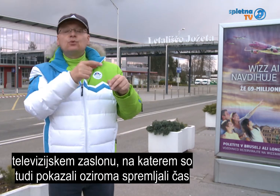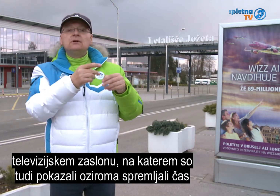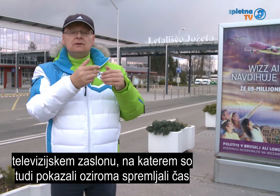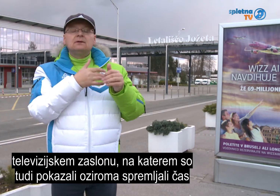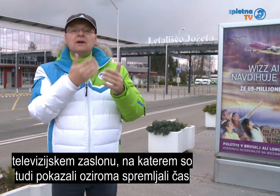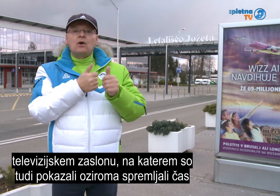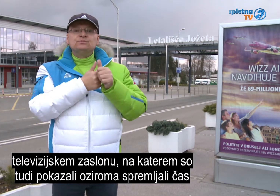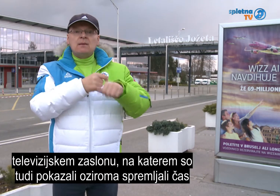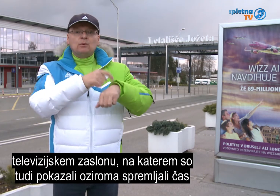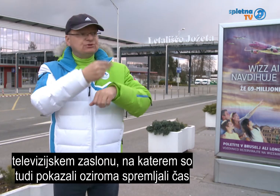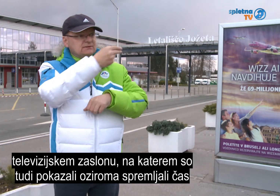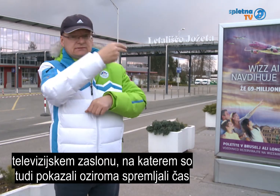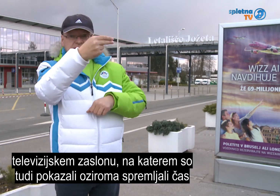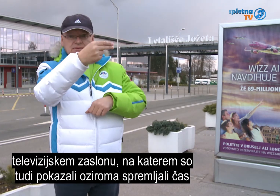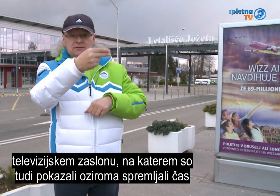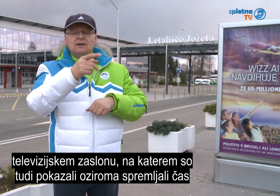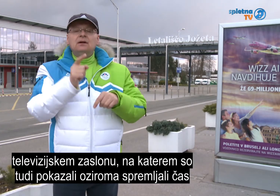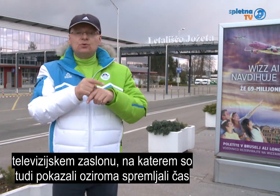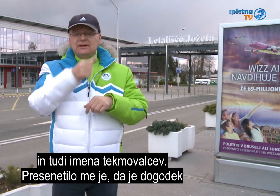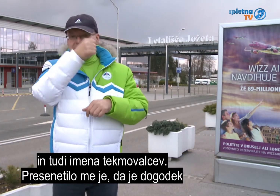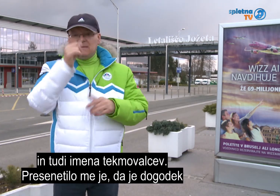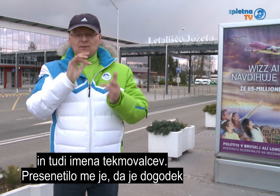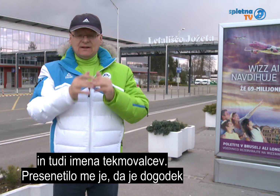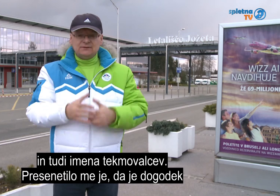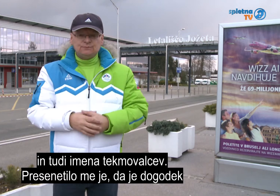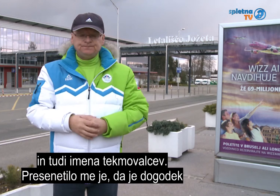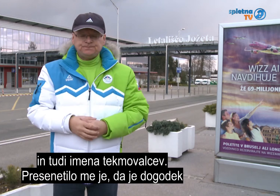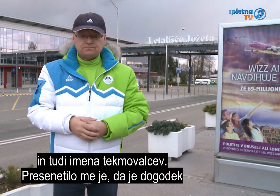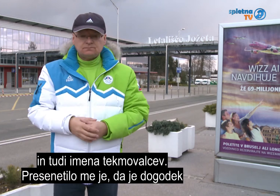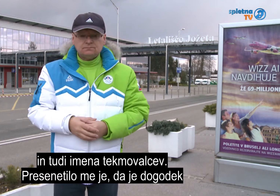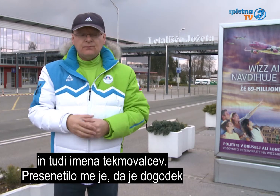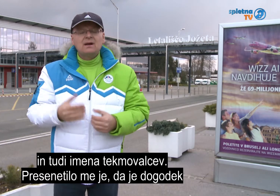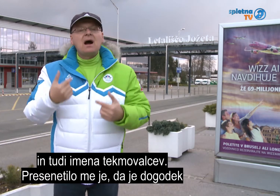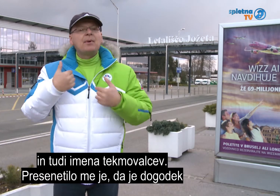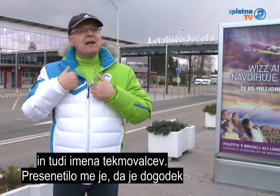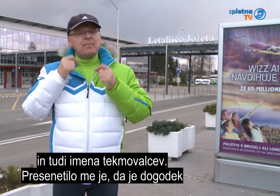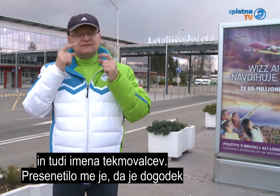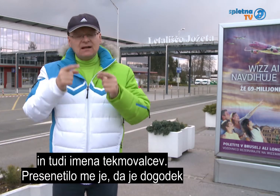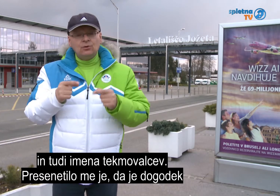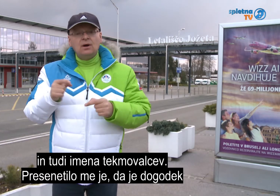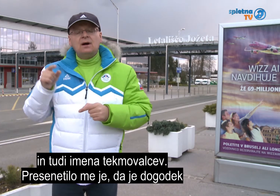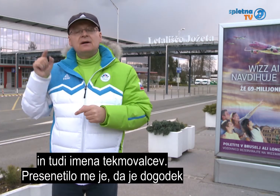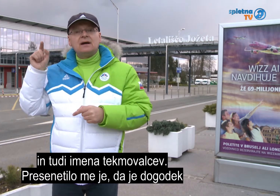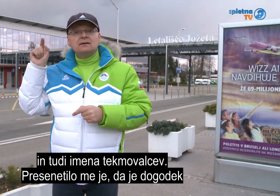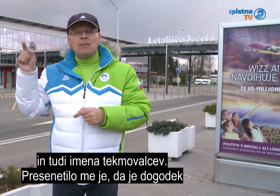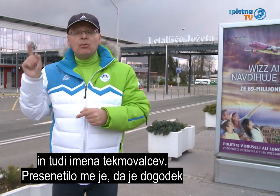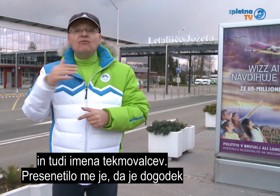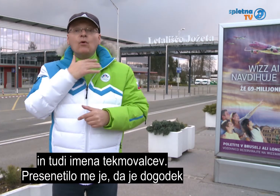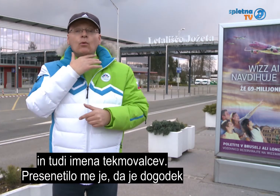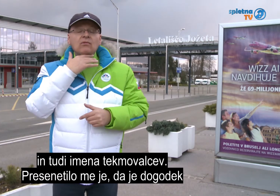inclusive a formação inclusive em metaverso capa minha página que está então mãe